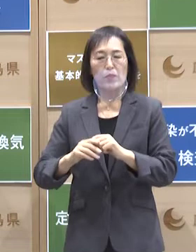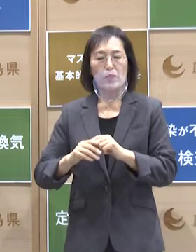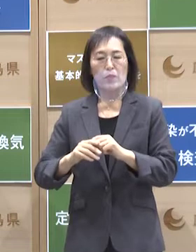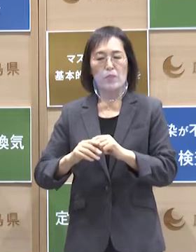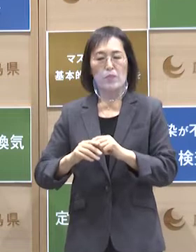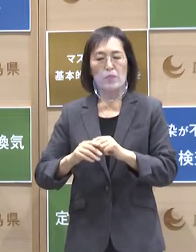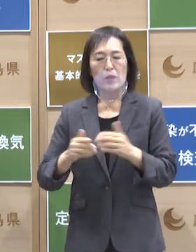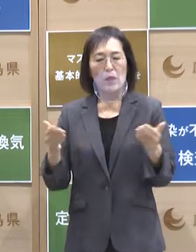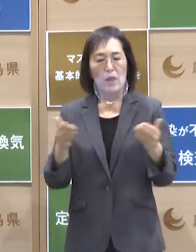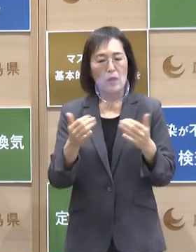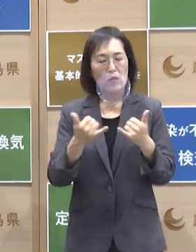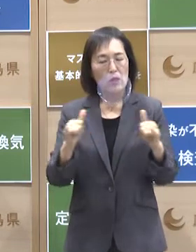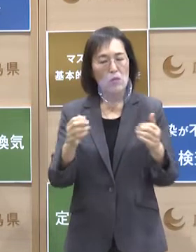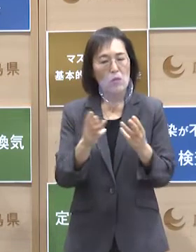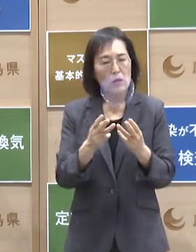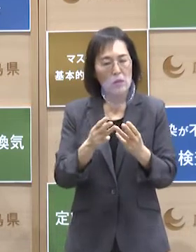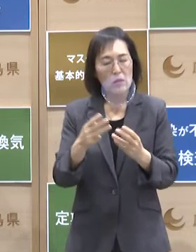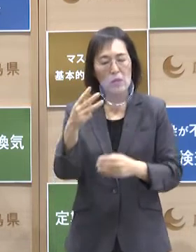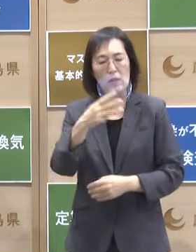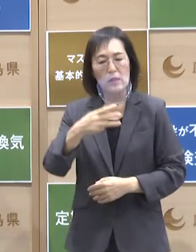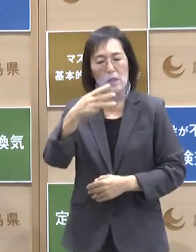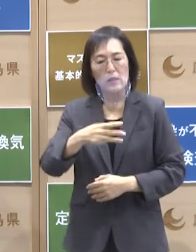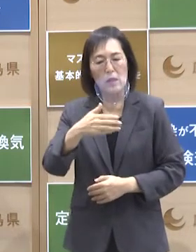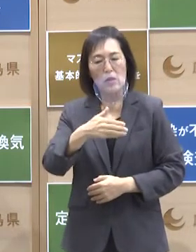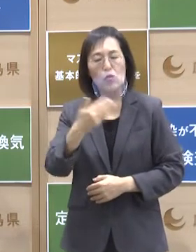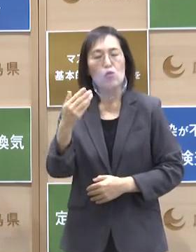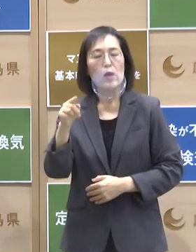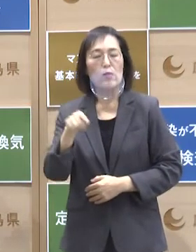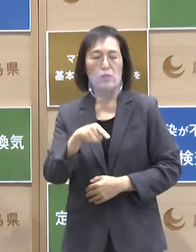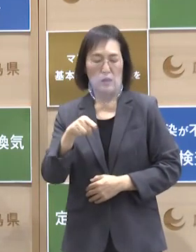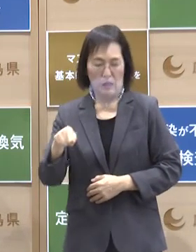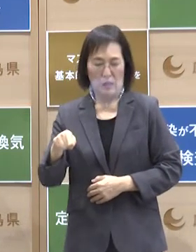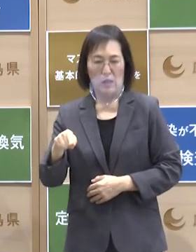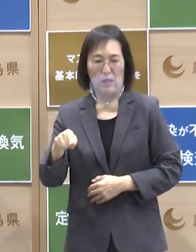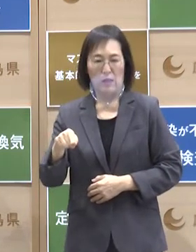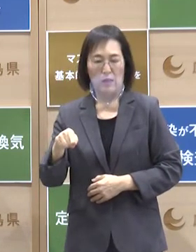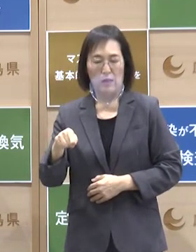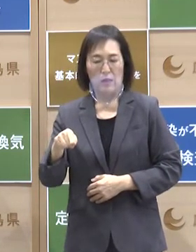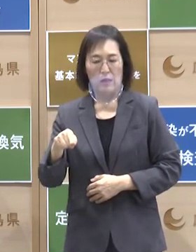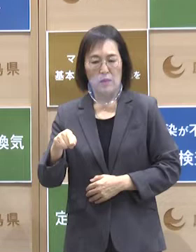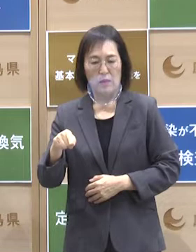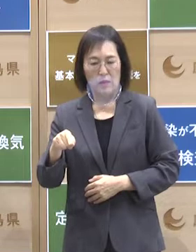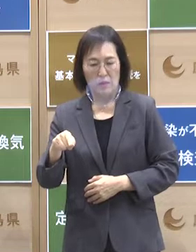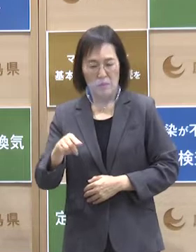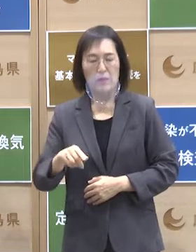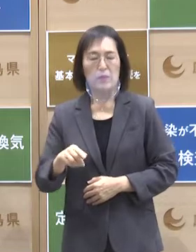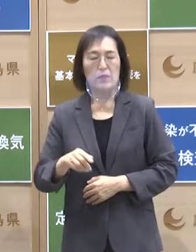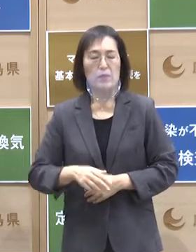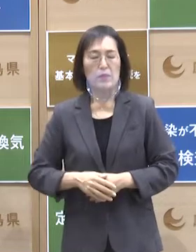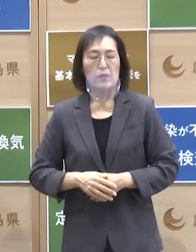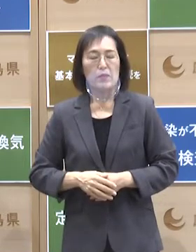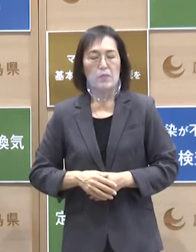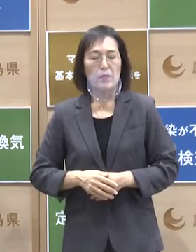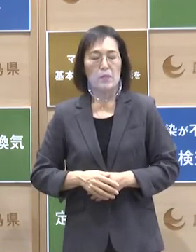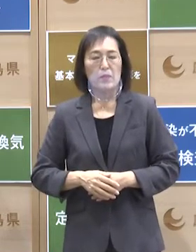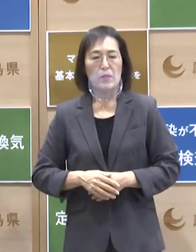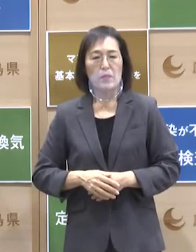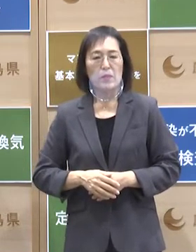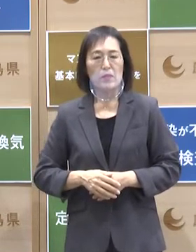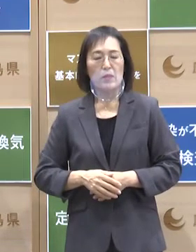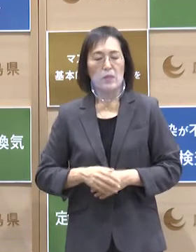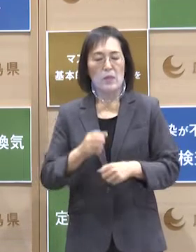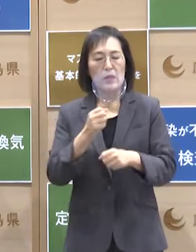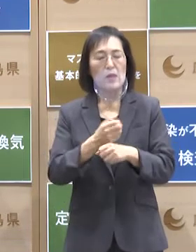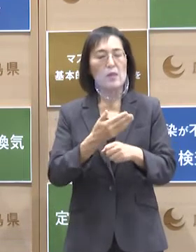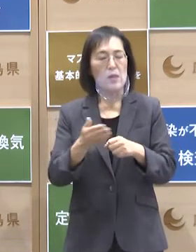総従業員数がですね、約3900人になるというふうに聞いています。で、生